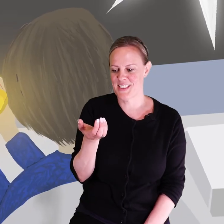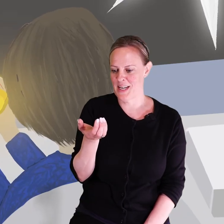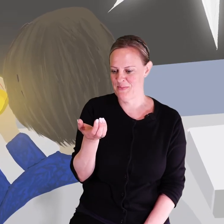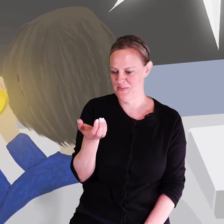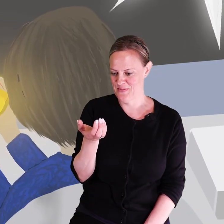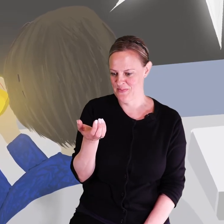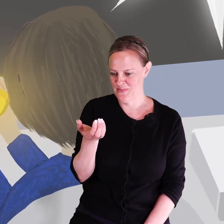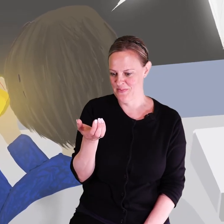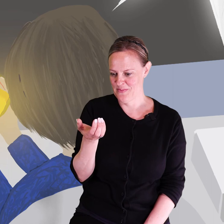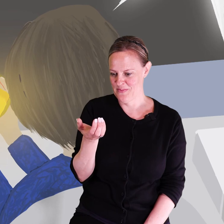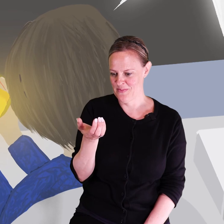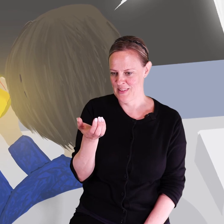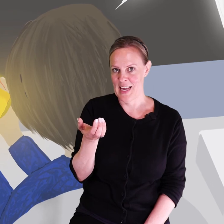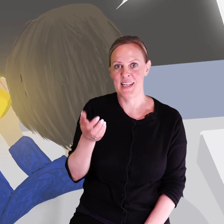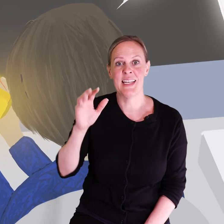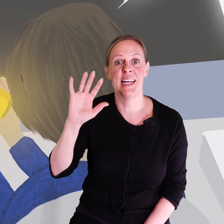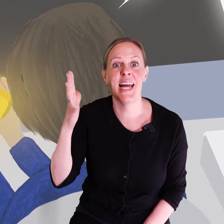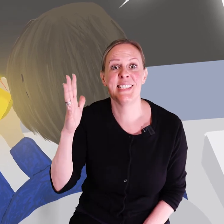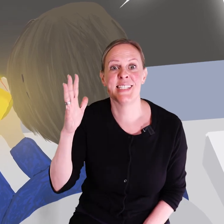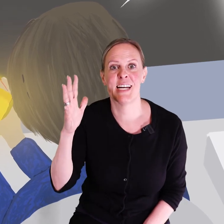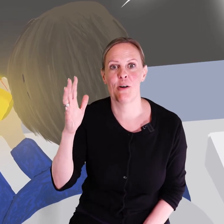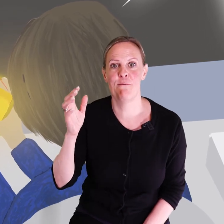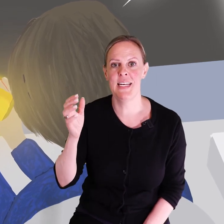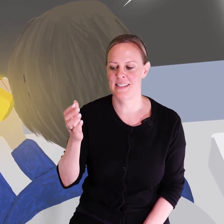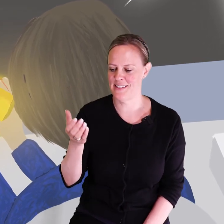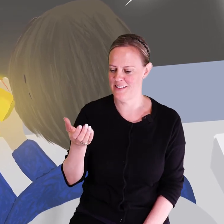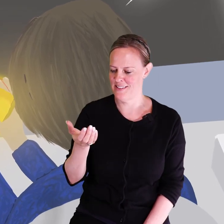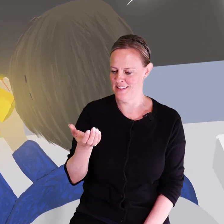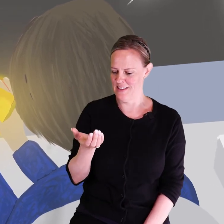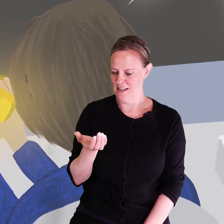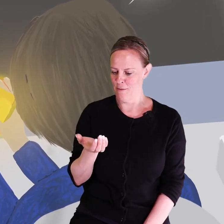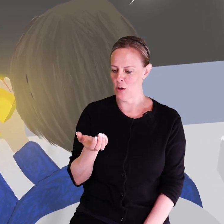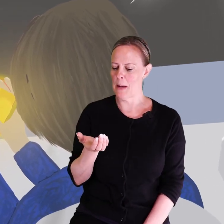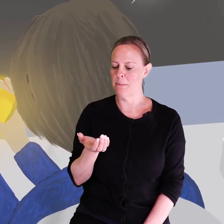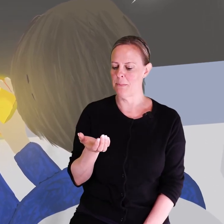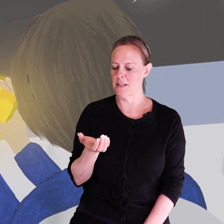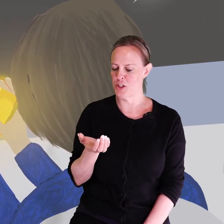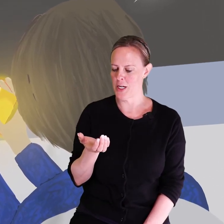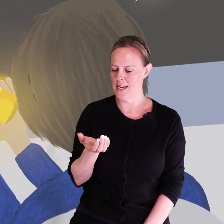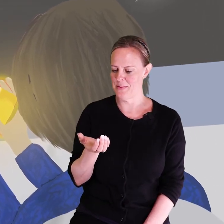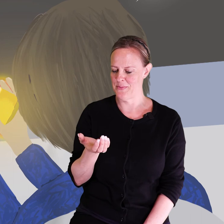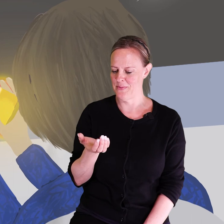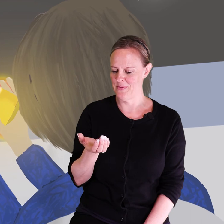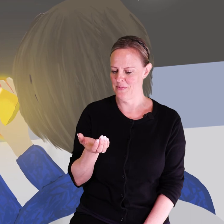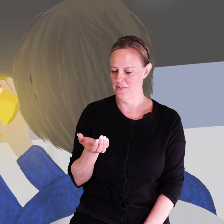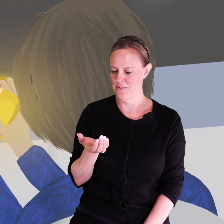guldasken. Den glänser så fint från lampans sken.